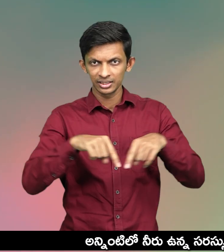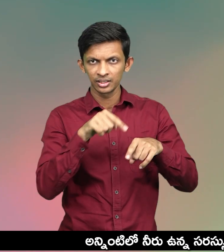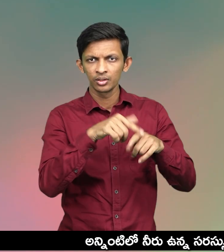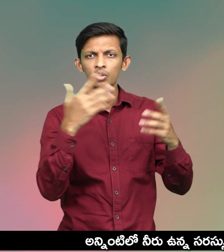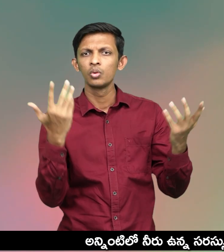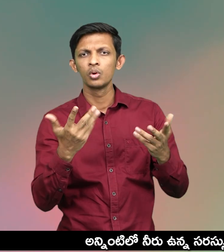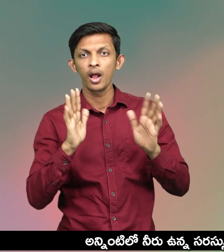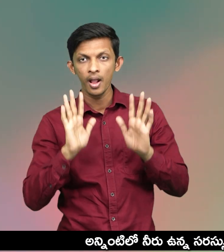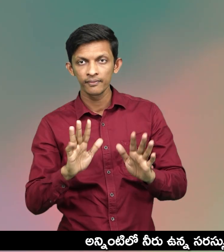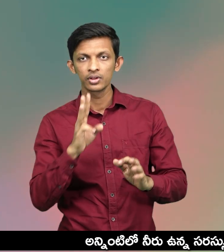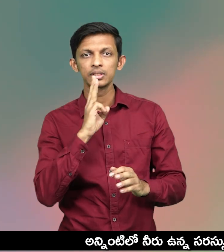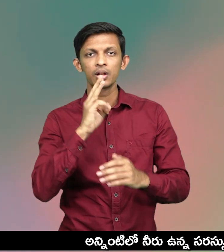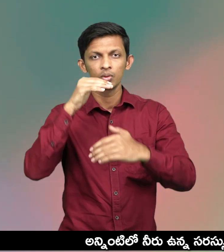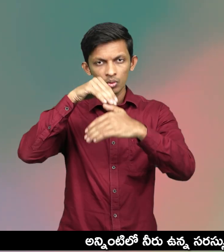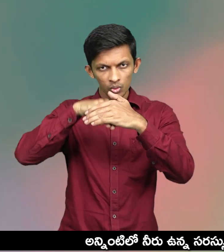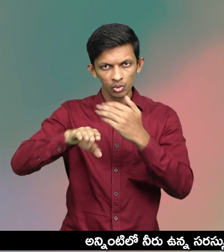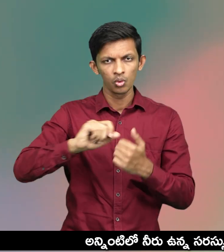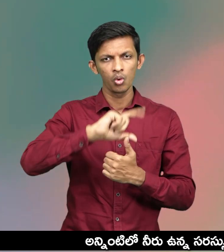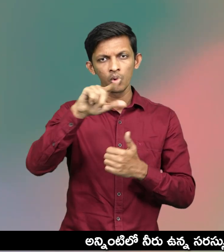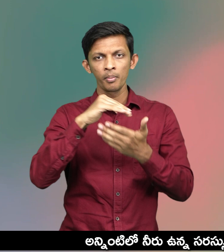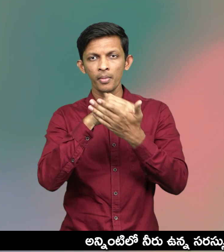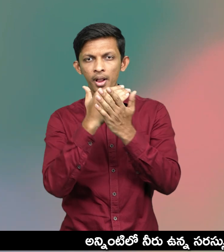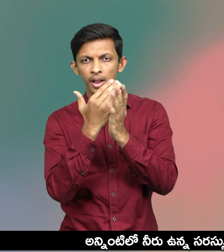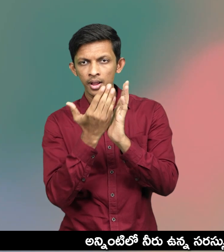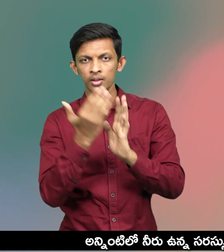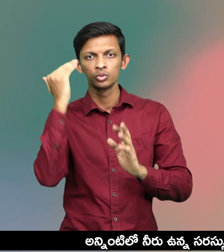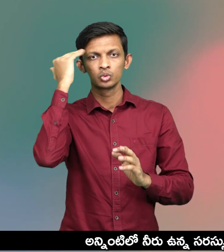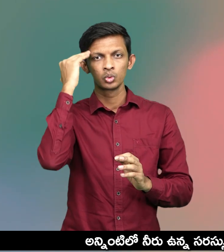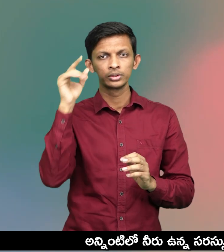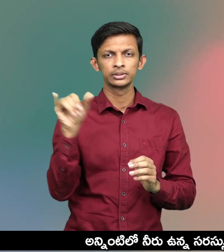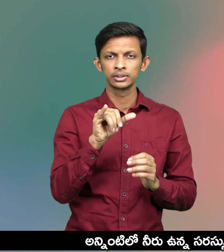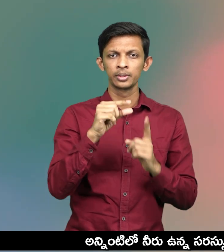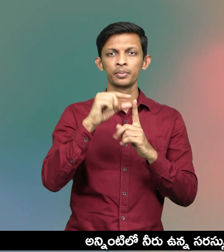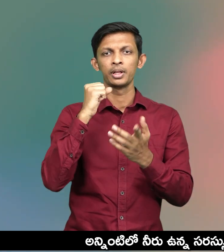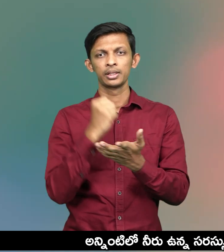అన్నింటిలో నీరు ఉన్న సరస్సులు ఋతువులను శాశ్వత సరస్సులు అంటారు.